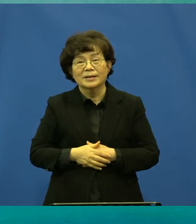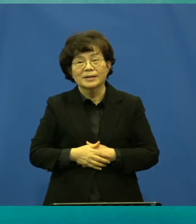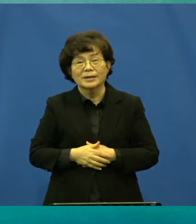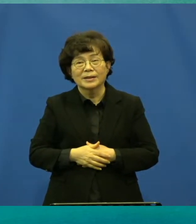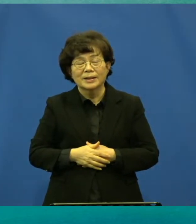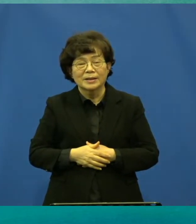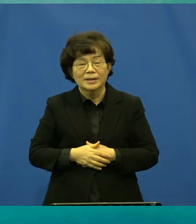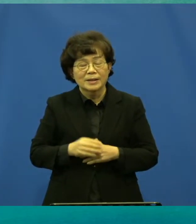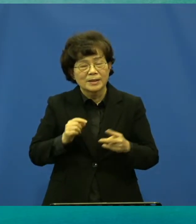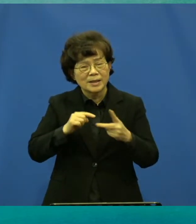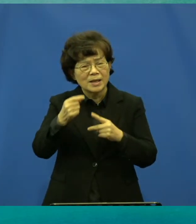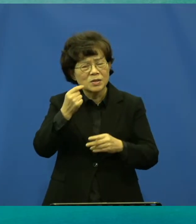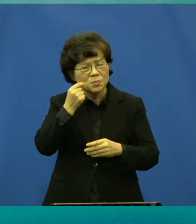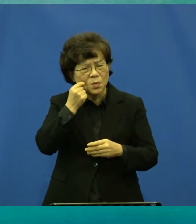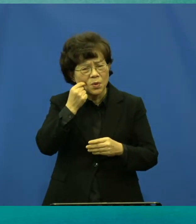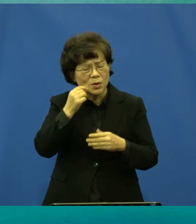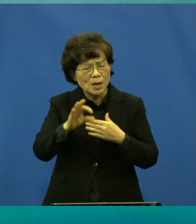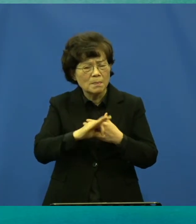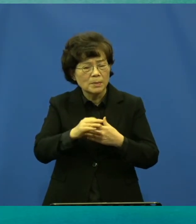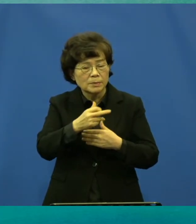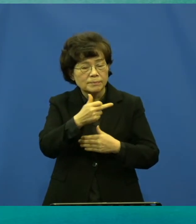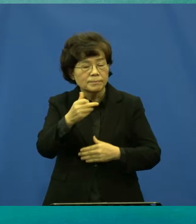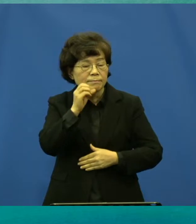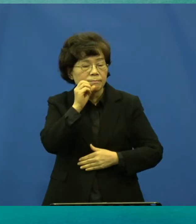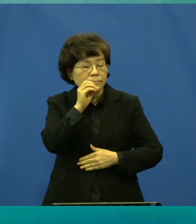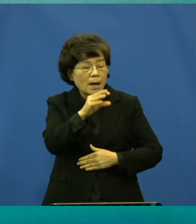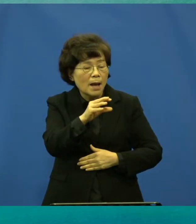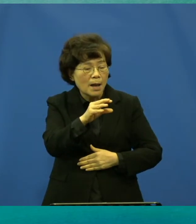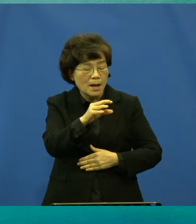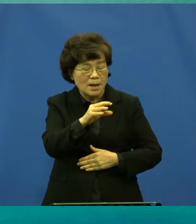좀 못 알아들으면 좀 크게 말씀하십니다.